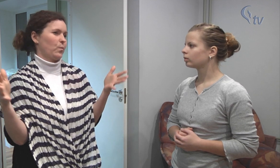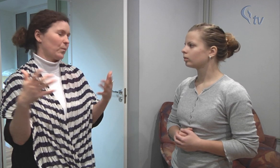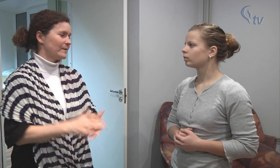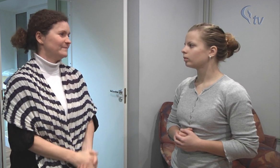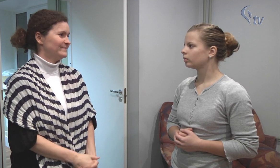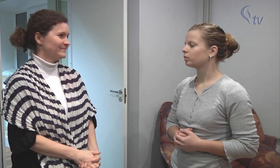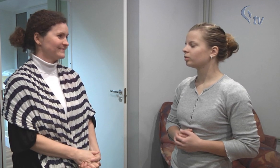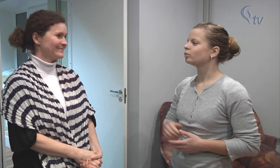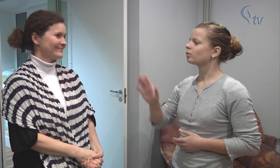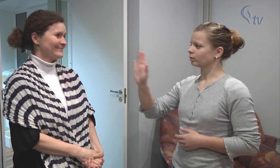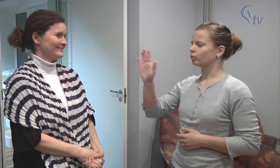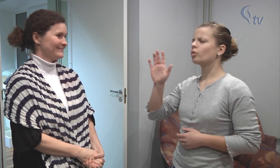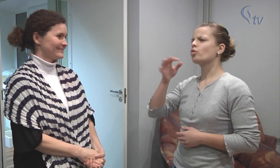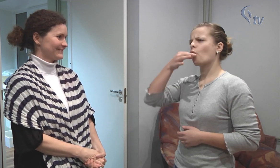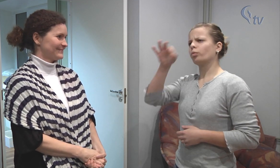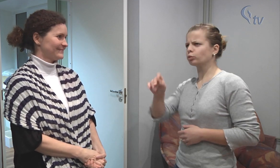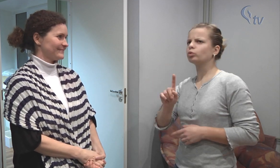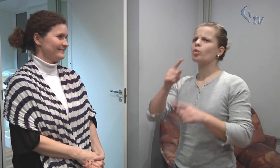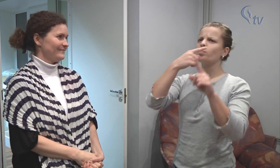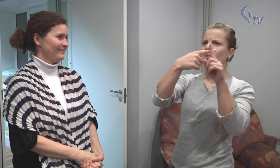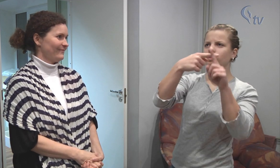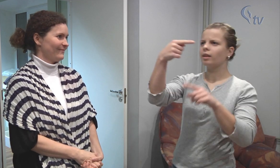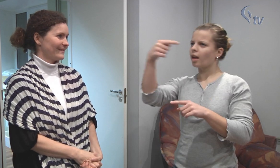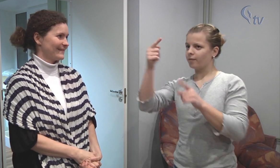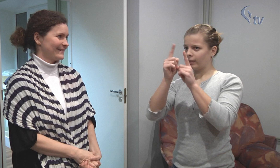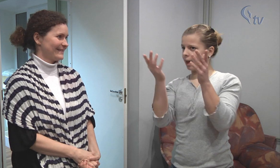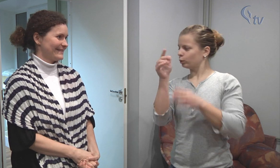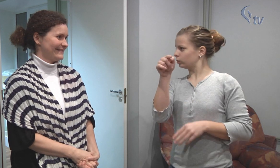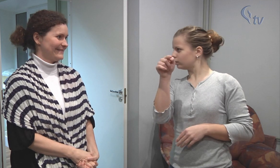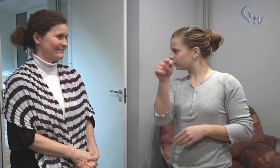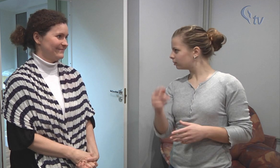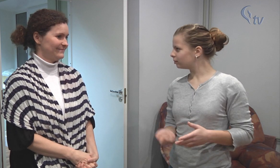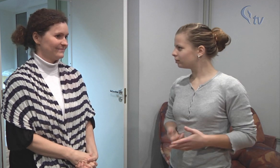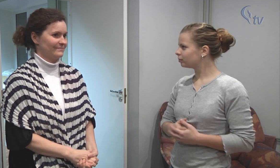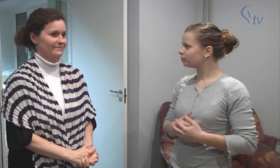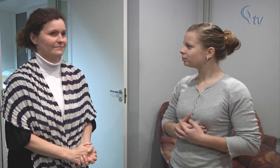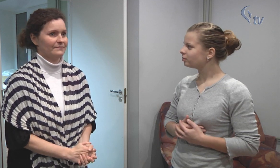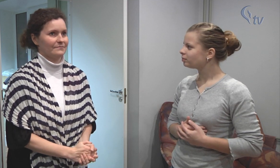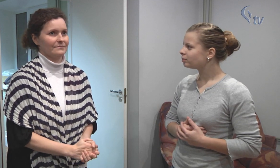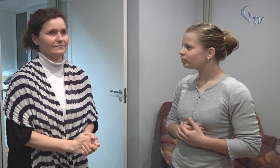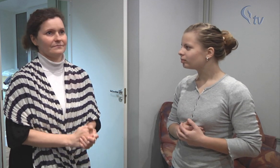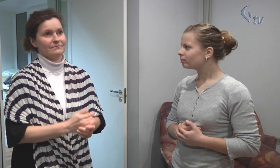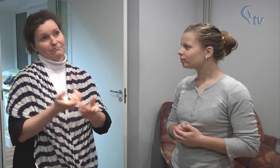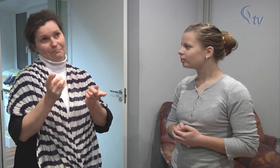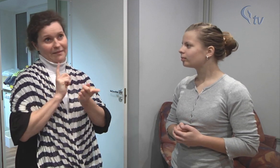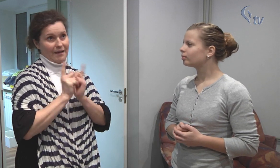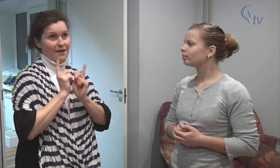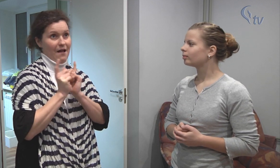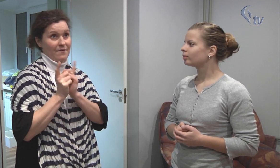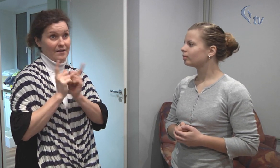on palju. Aga oma kogemuste järgi hinnates seda olukorda, neid negatiivseid ja positiivseid külgi, mis sa